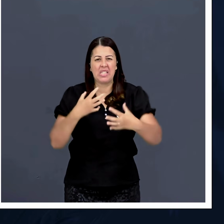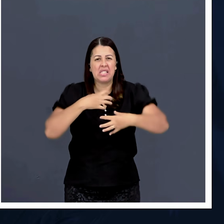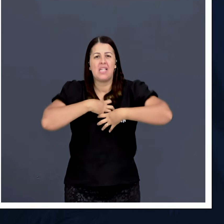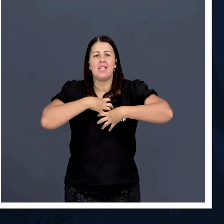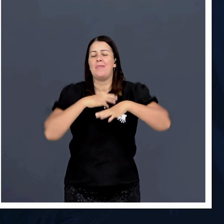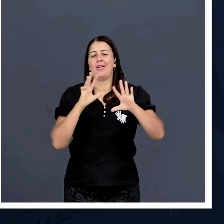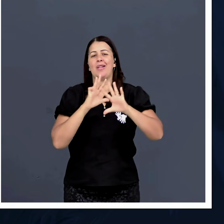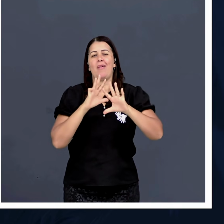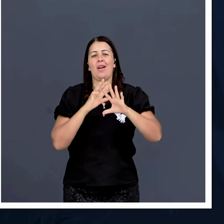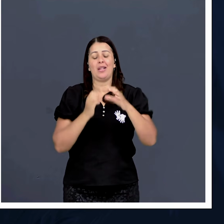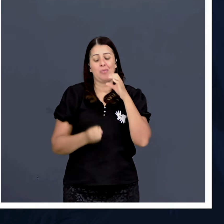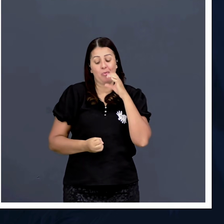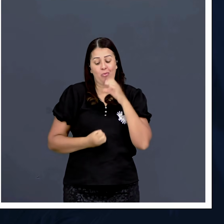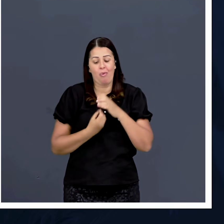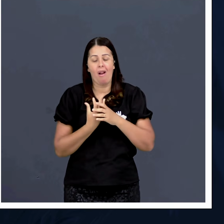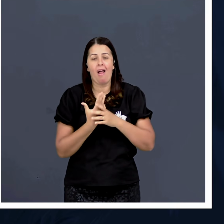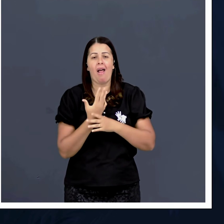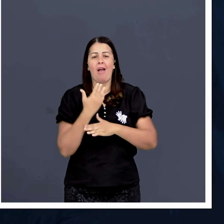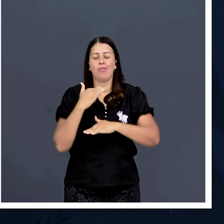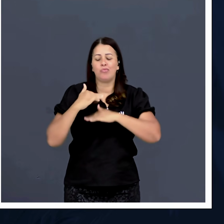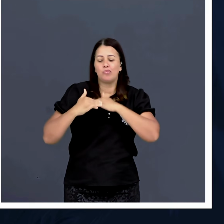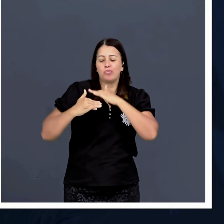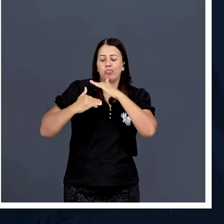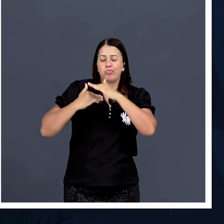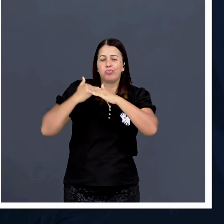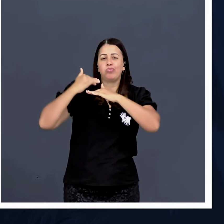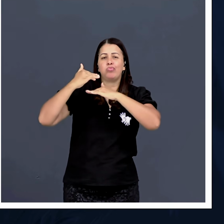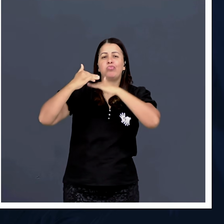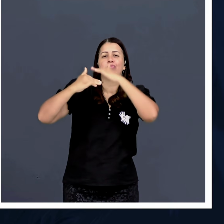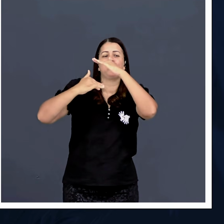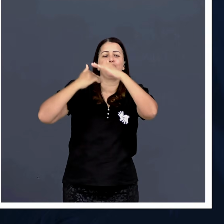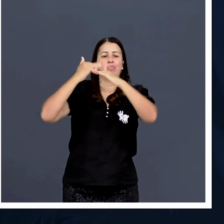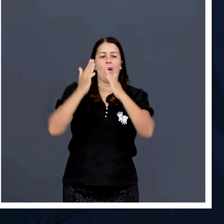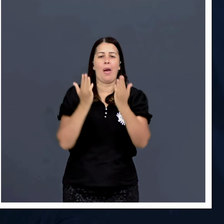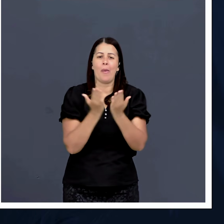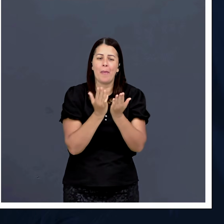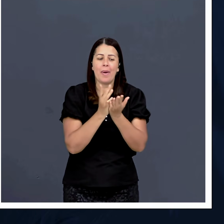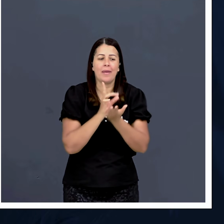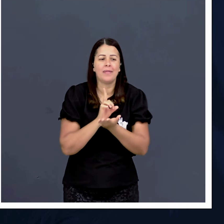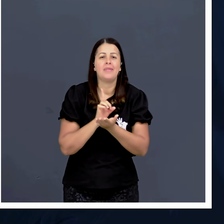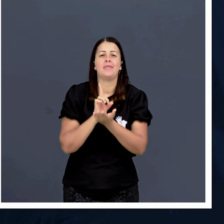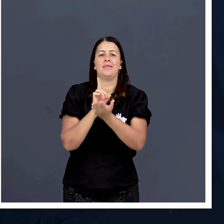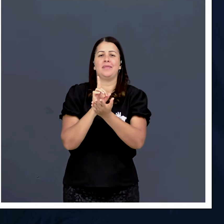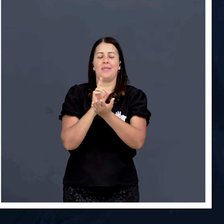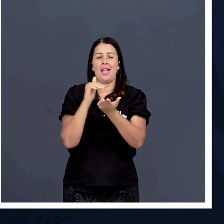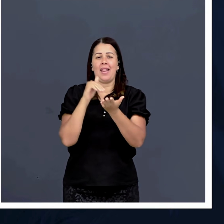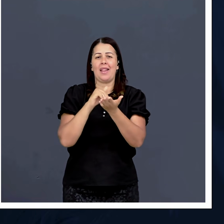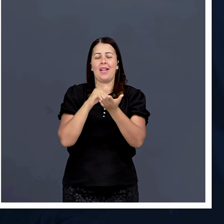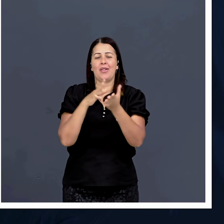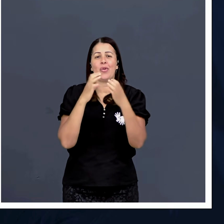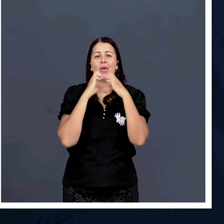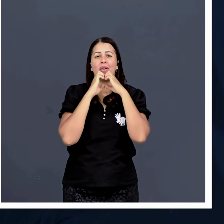de uma construção. Caminhando mais um pouquinho na palavra, nós chegamos agora aos evangelhos. Em